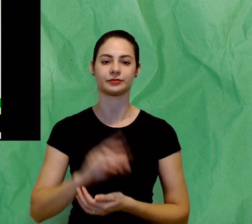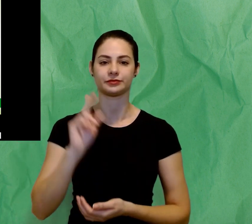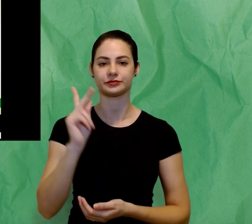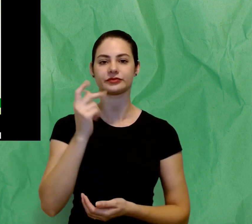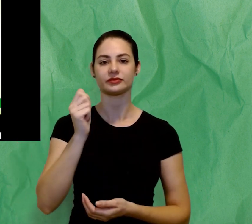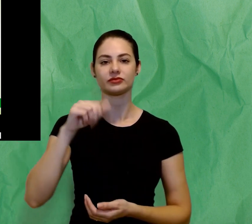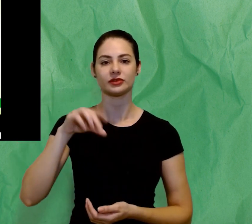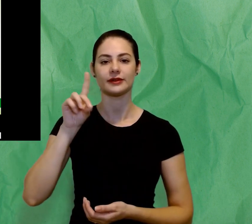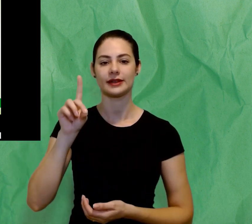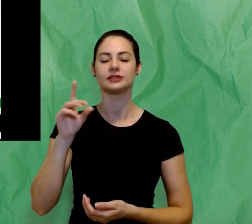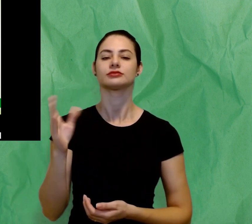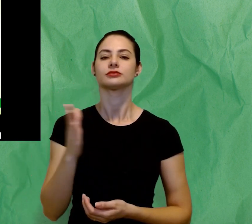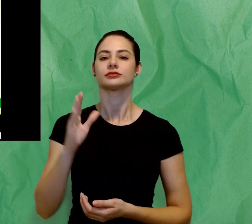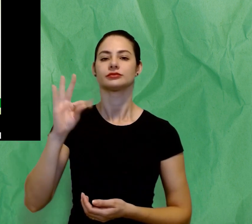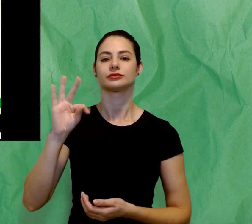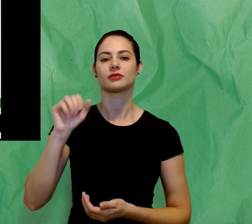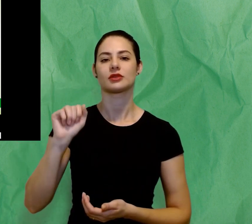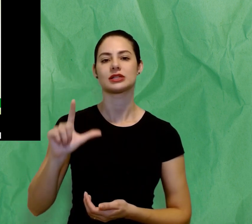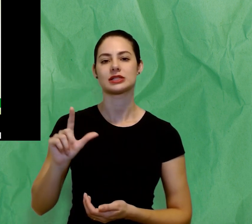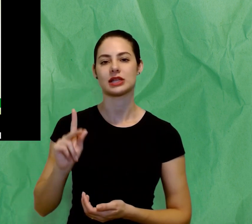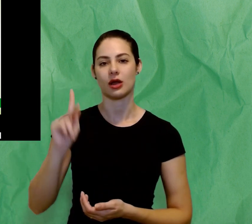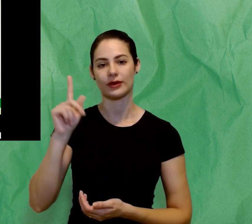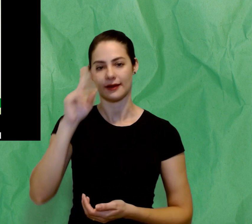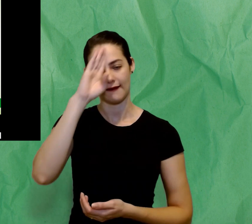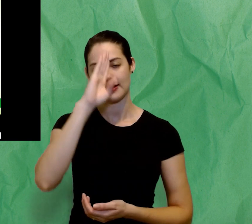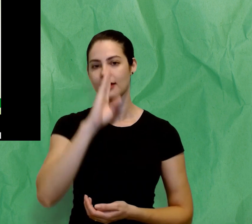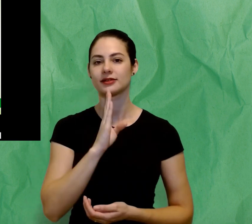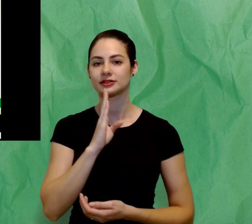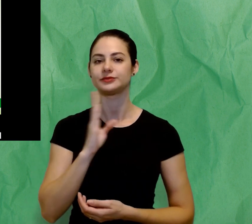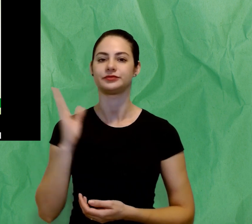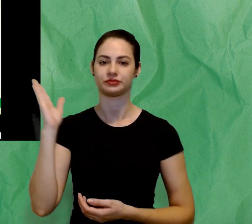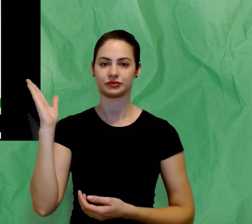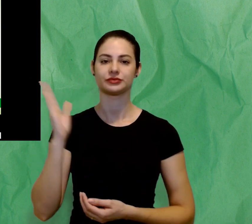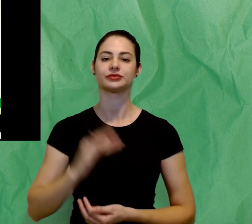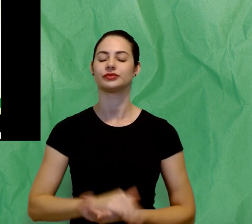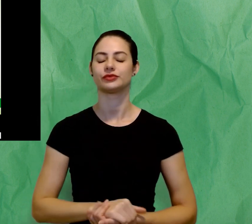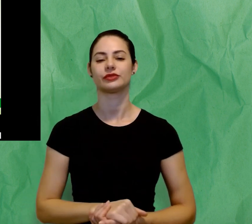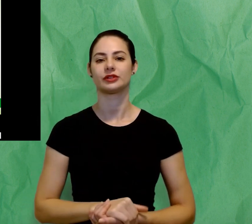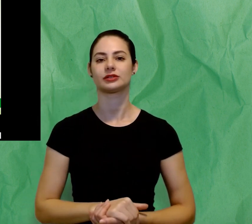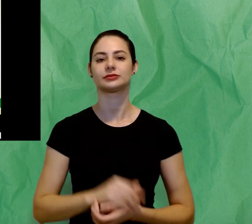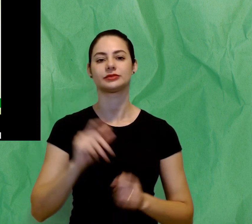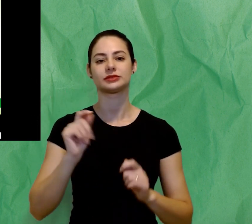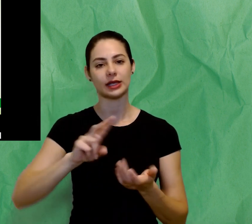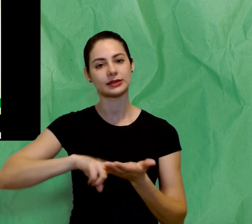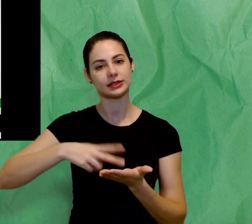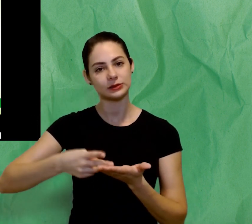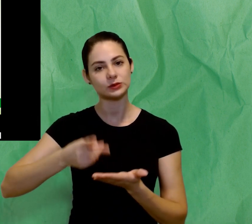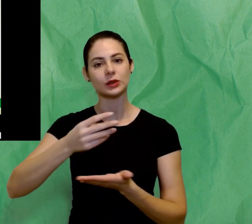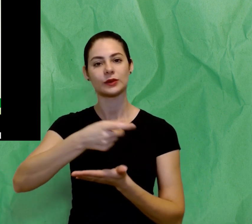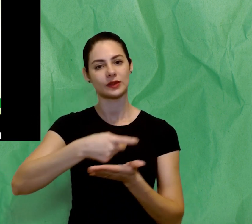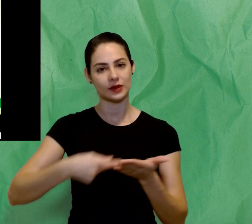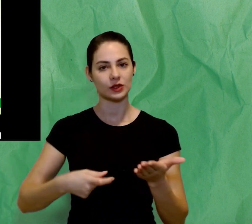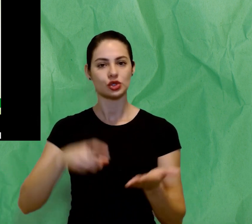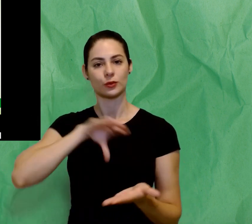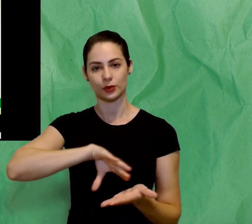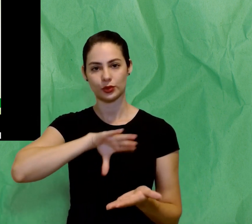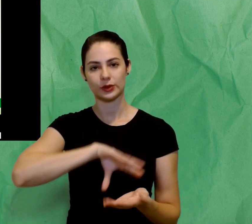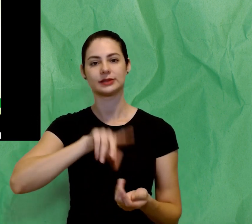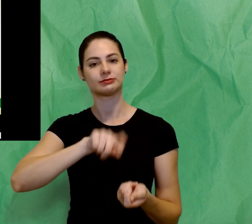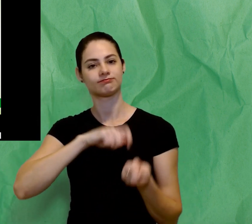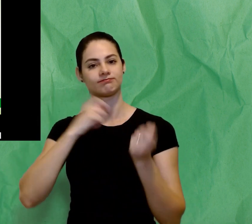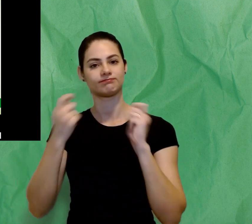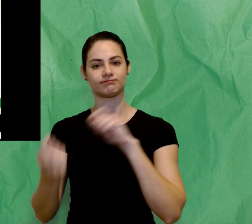HandTalk, que é um aplicativo gratuito para dispositivos móveis que pode ser utilizado na tradução de textos em português para